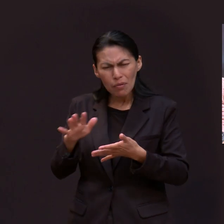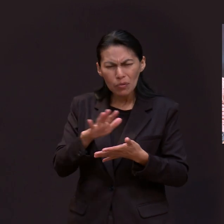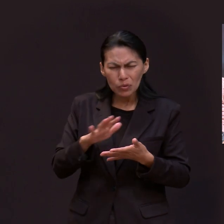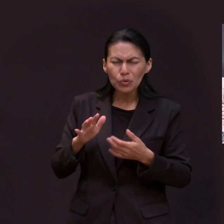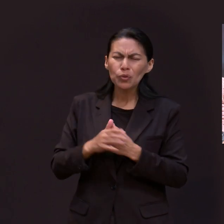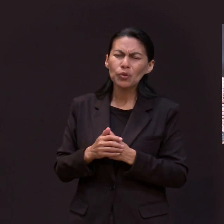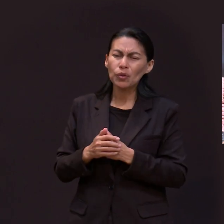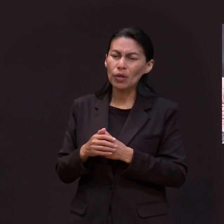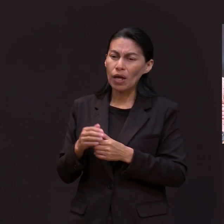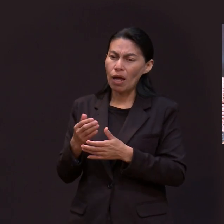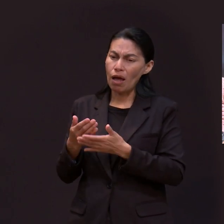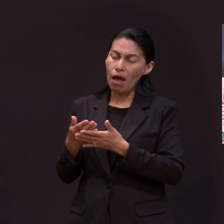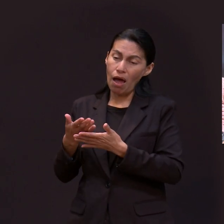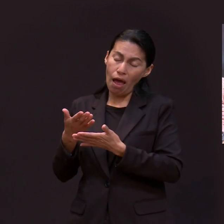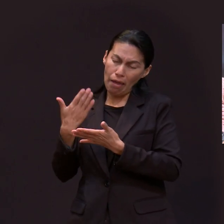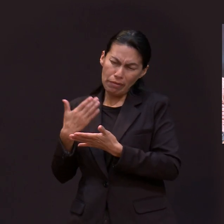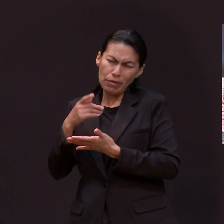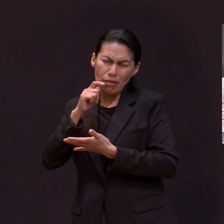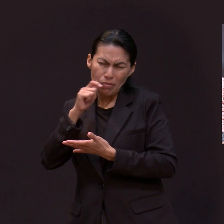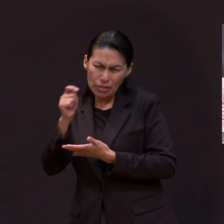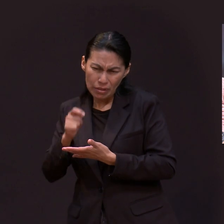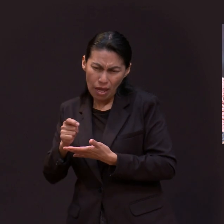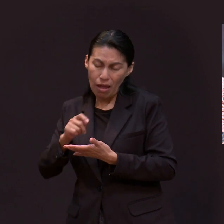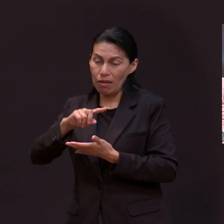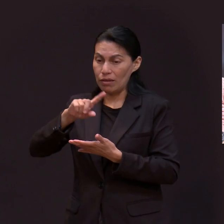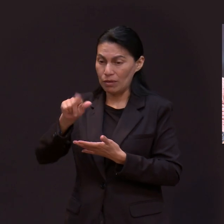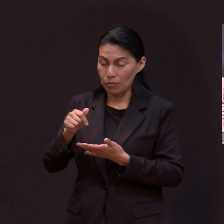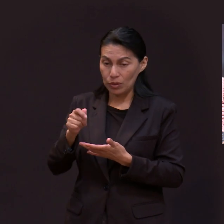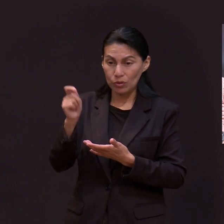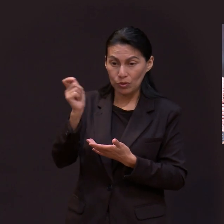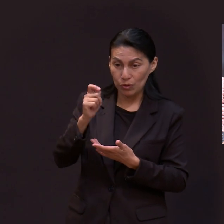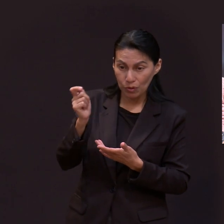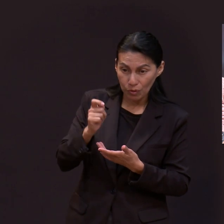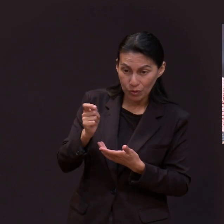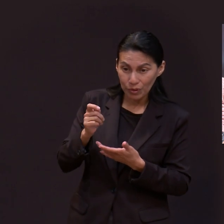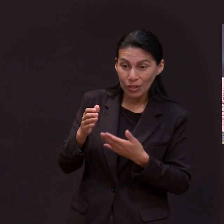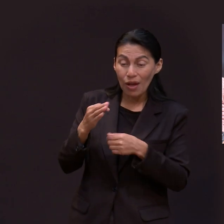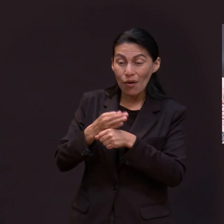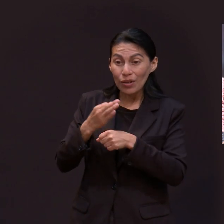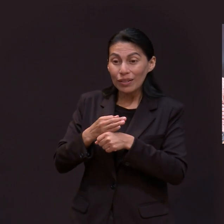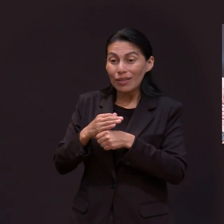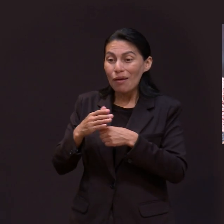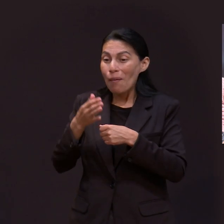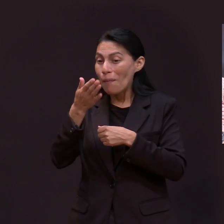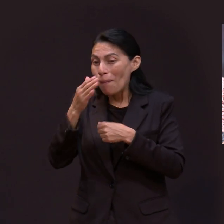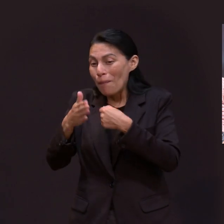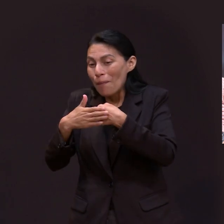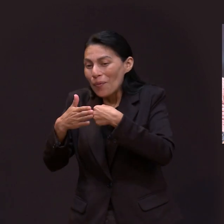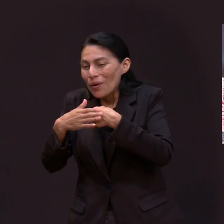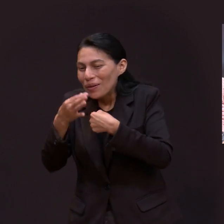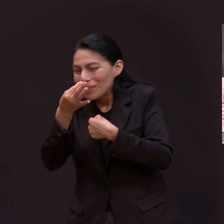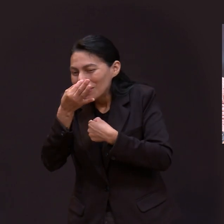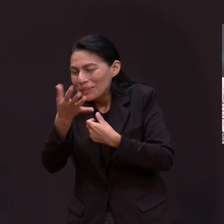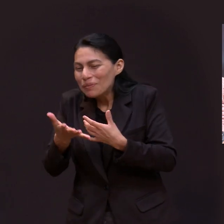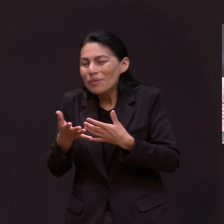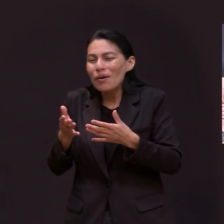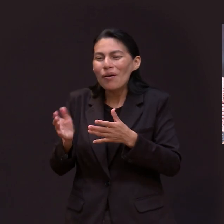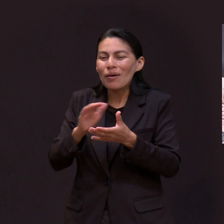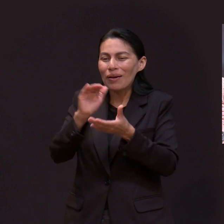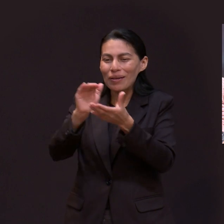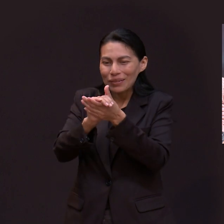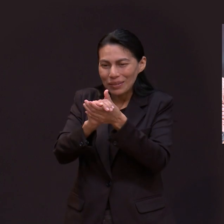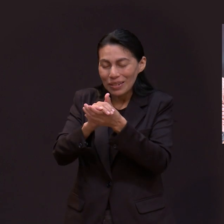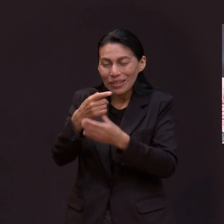amistad ya hicieron se hicieron novios y están haciendo preparativos para la boda con la bendición de dios pero esa alegría